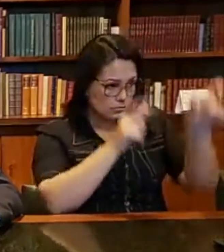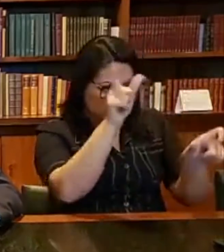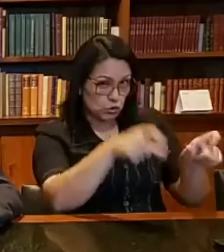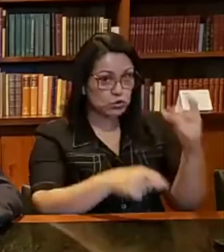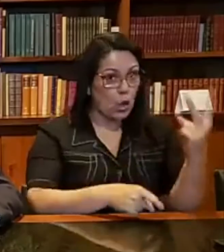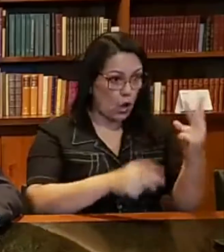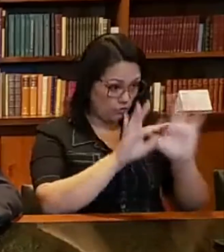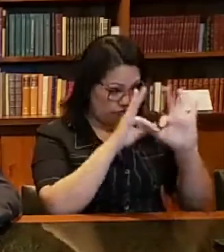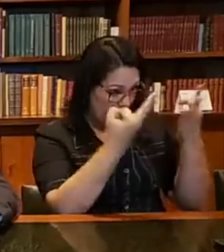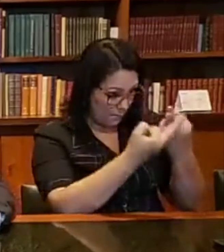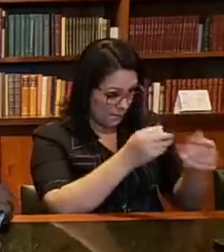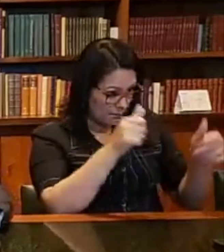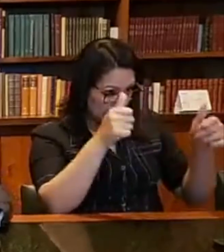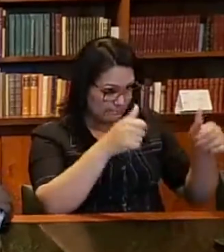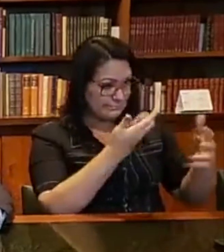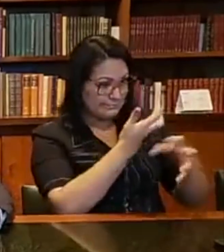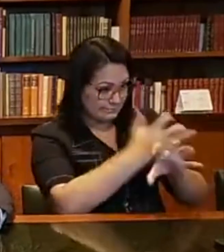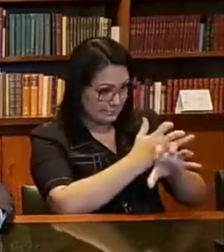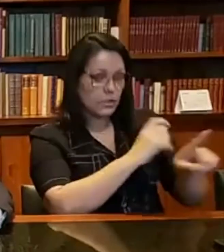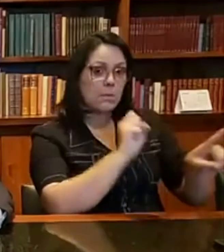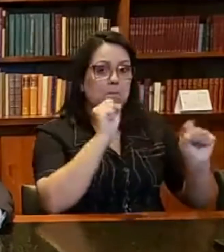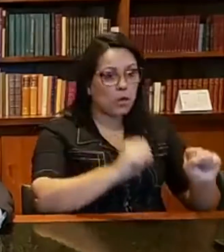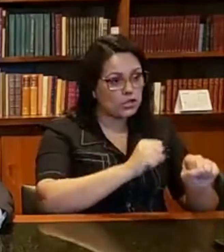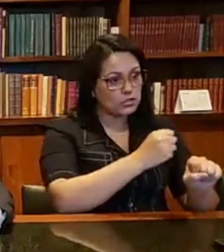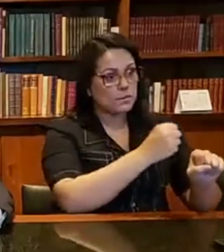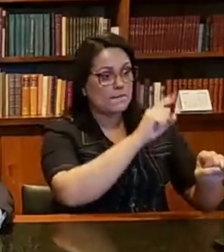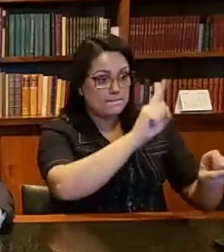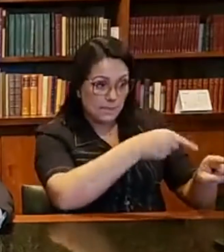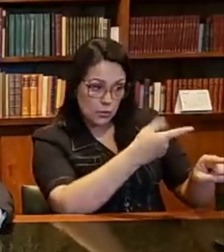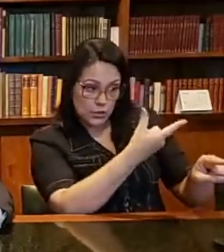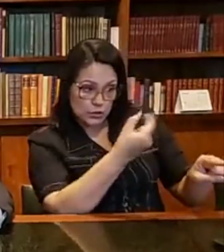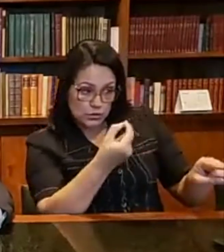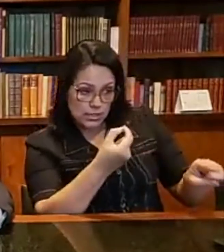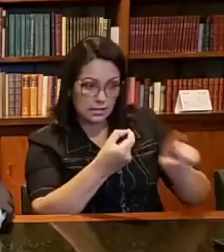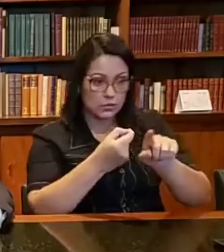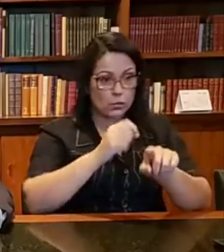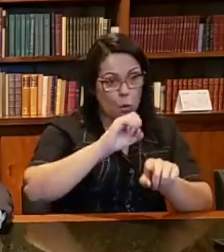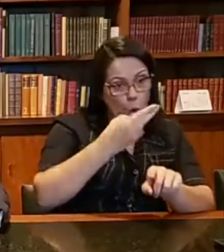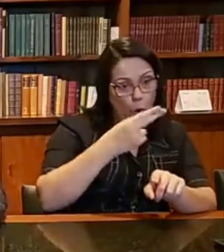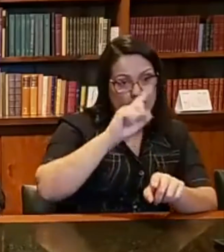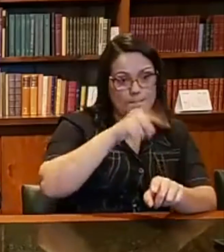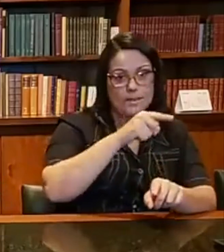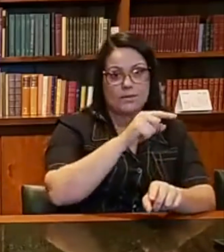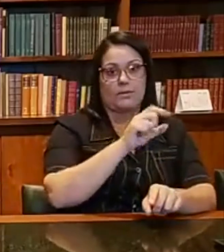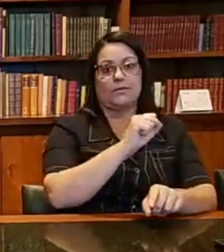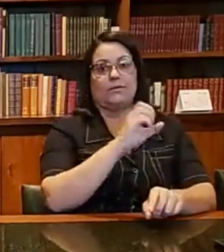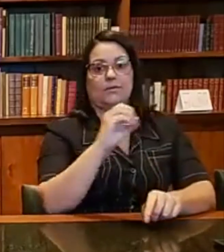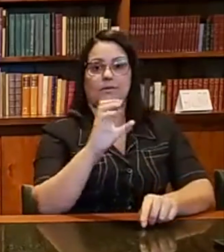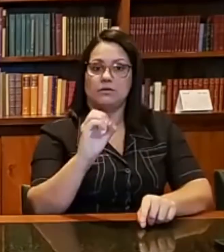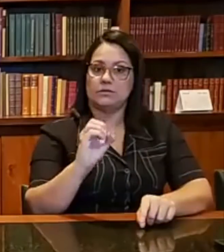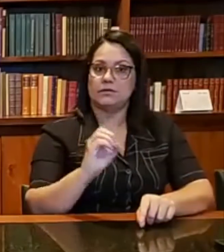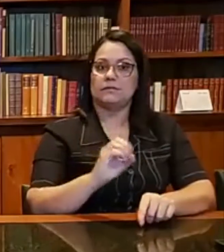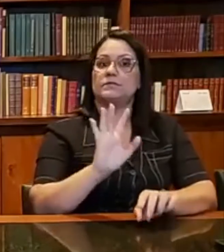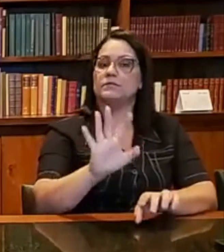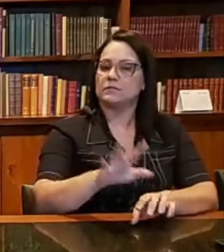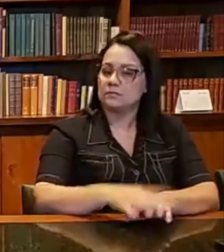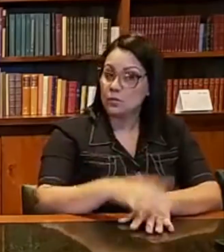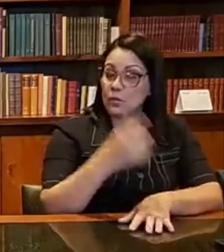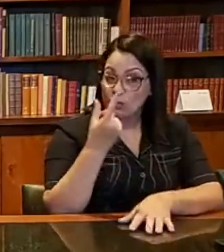possibilidade, você vai receber 1.200 ou 1.800. Mas o que está acontecendo, presidente? Os valores são muito